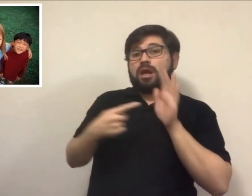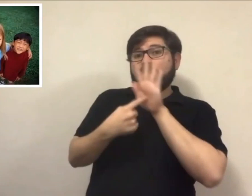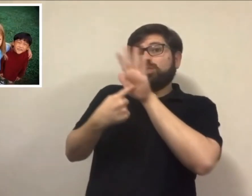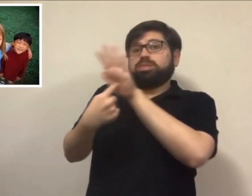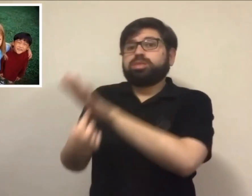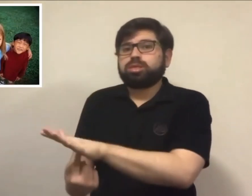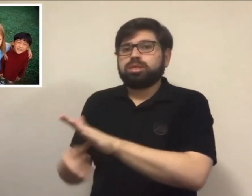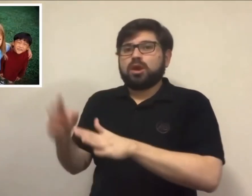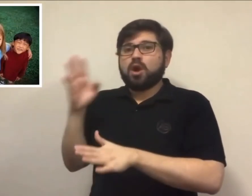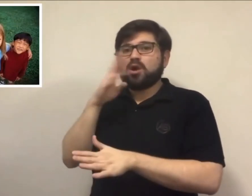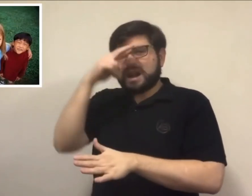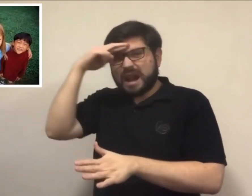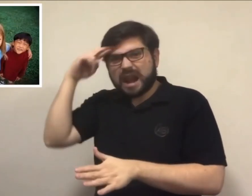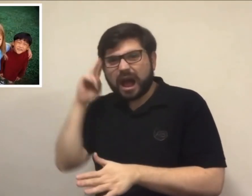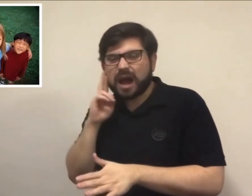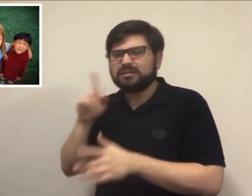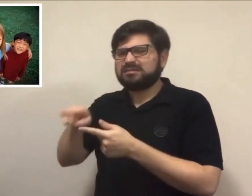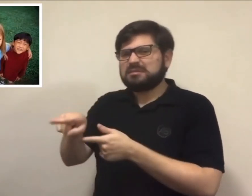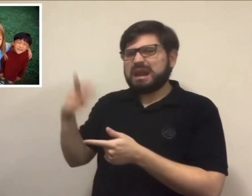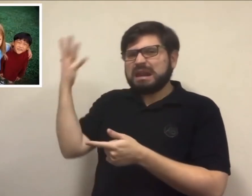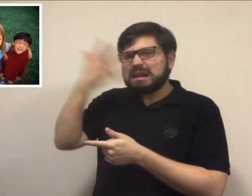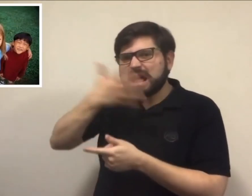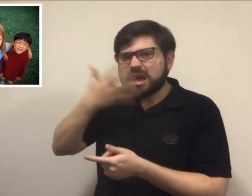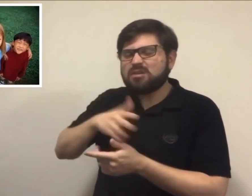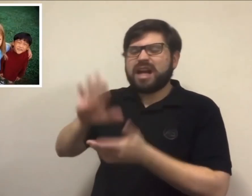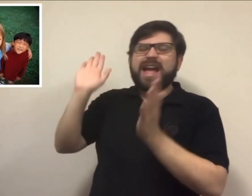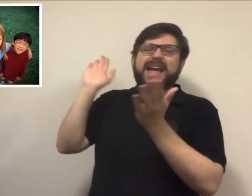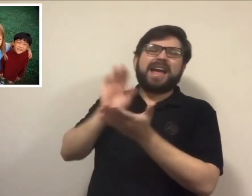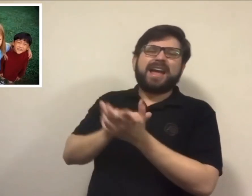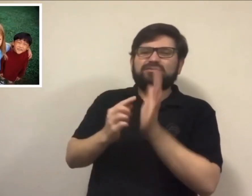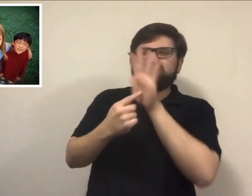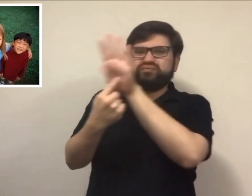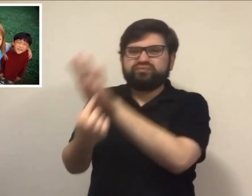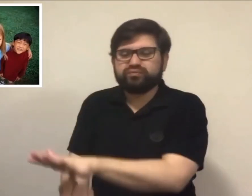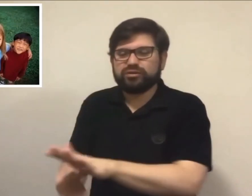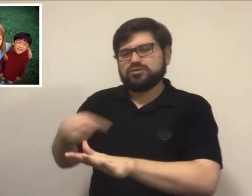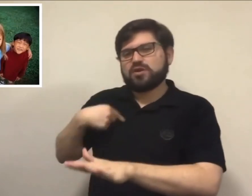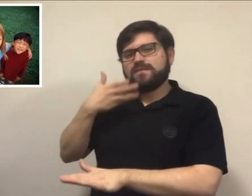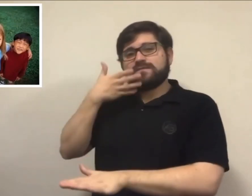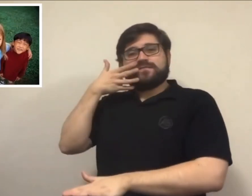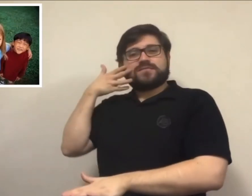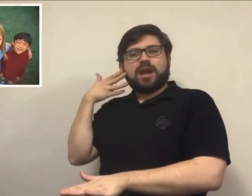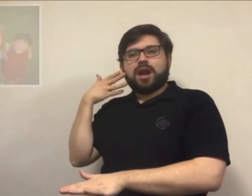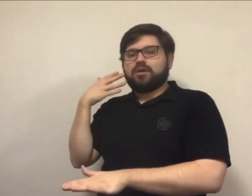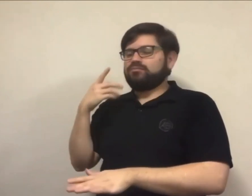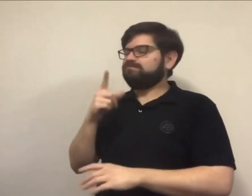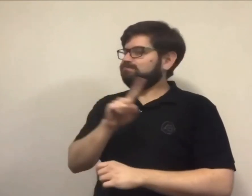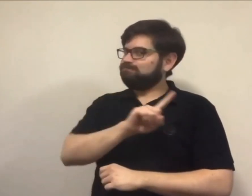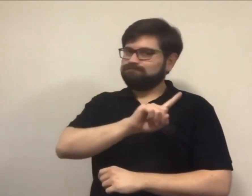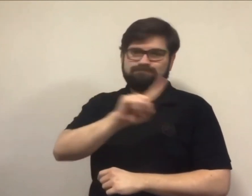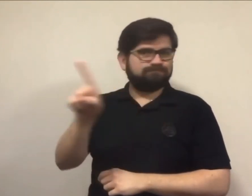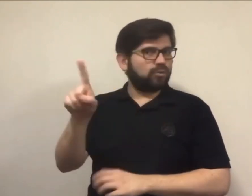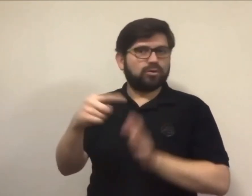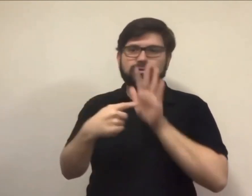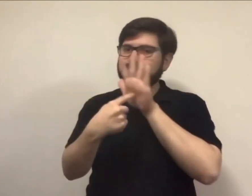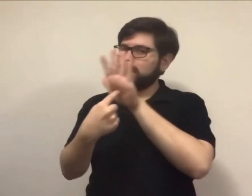rubia. Yo no puedo discriminar a las personas por su nacionalidad o raza. Eso no se debe